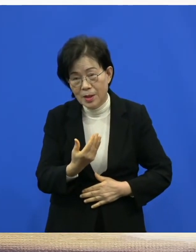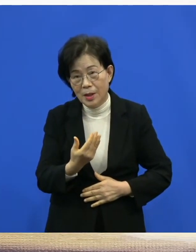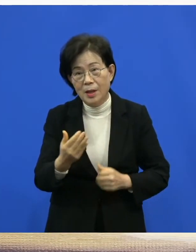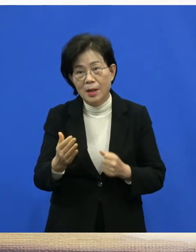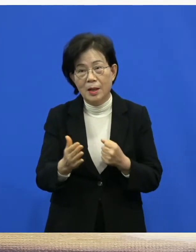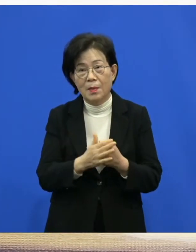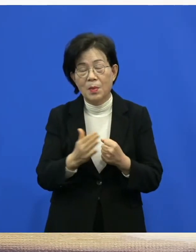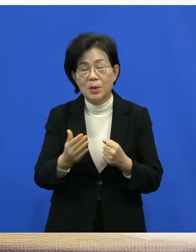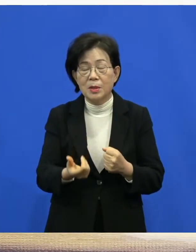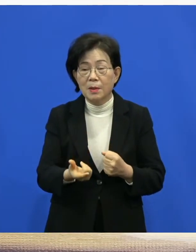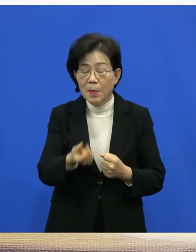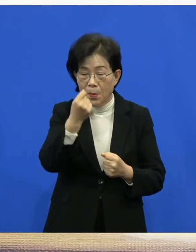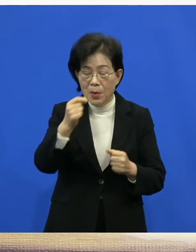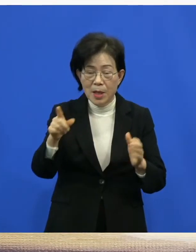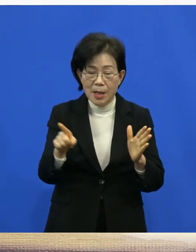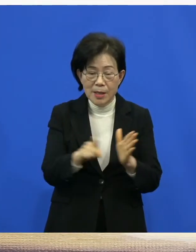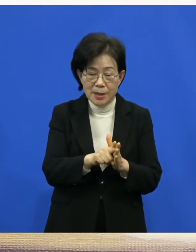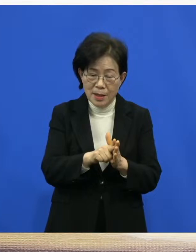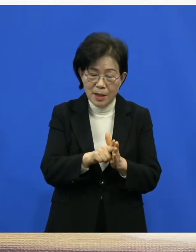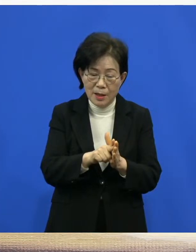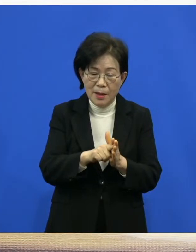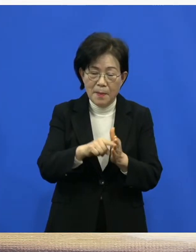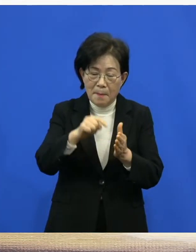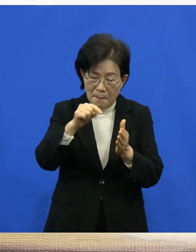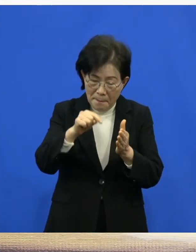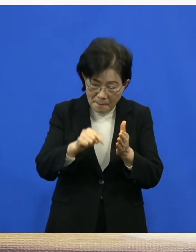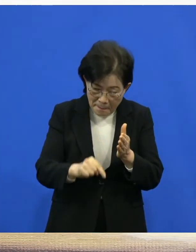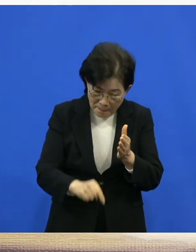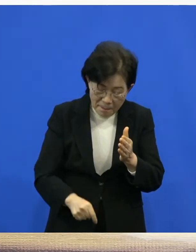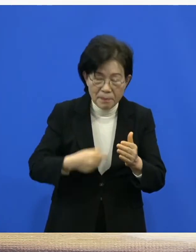힘들어서인지 일찍부터 신앙심이 깊이 들었습니다.